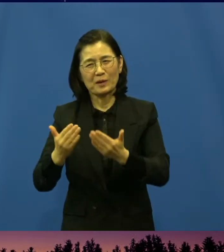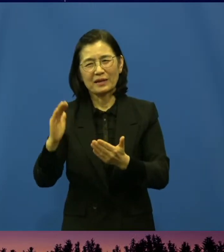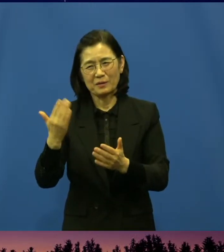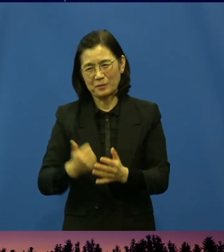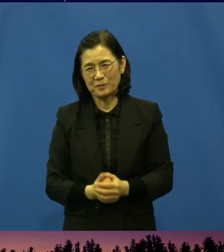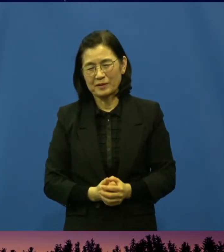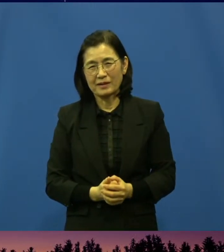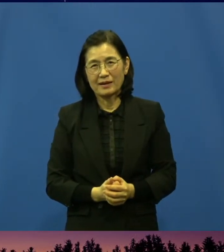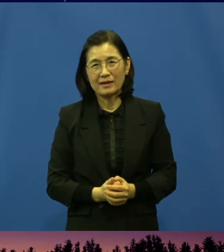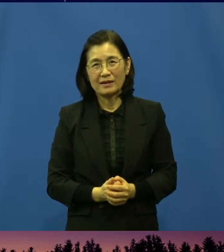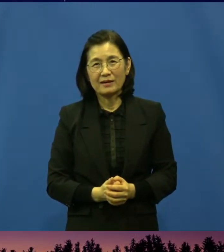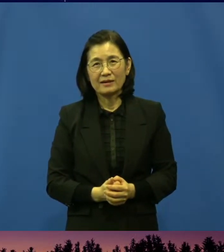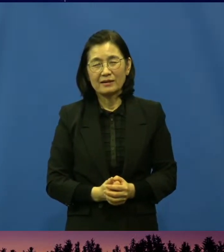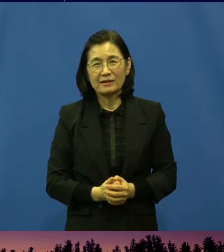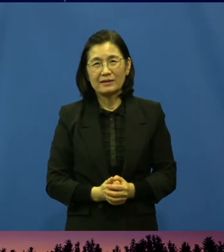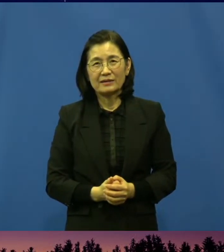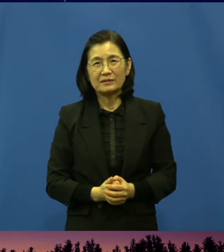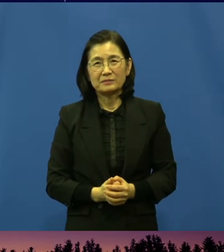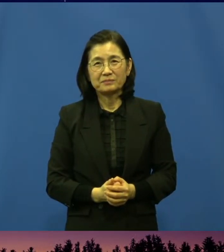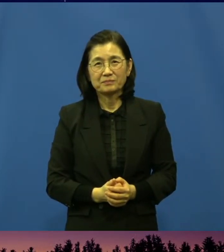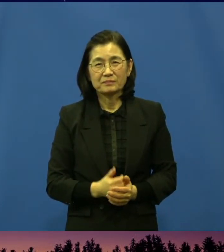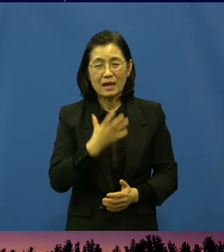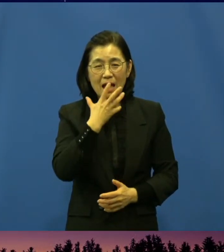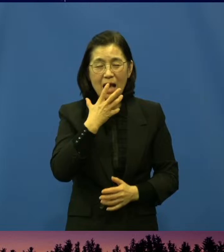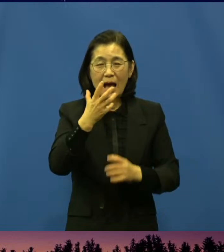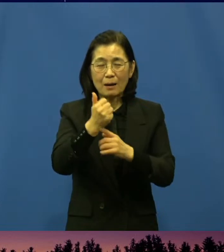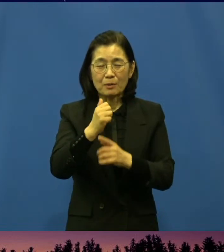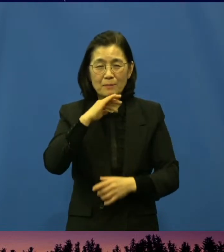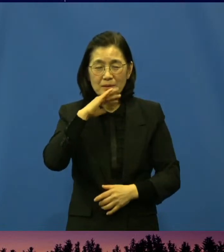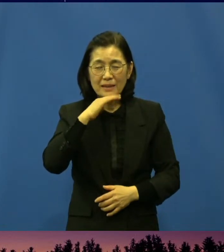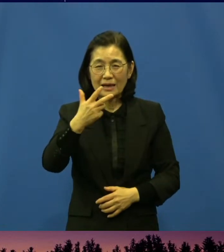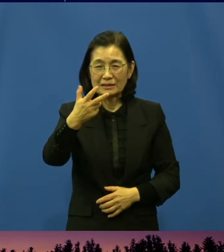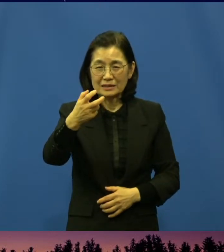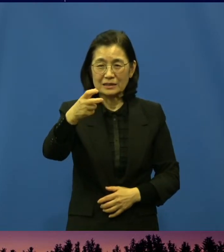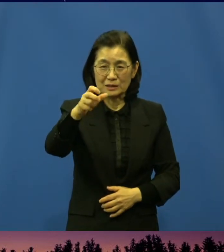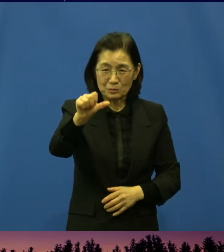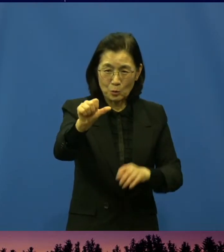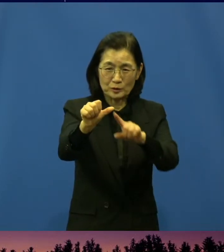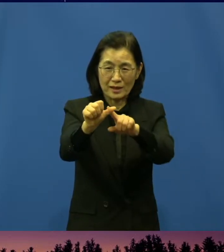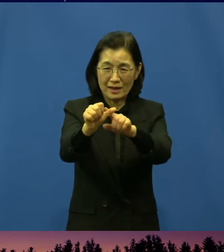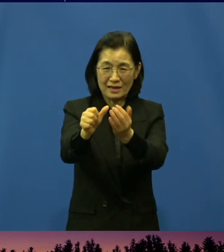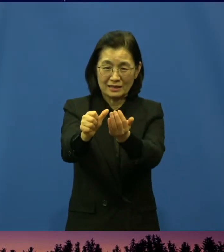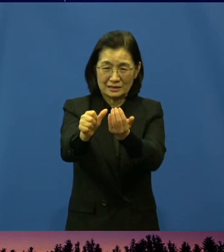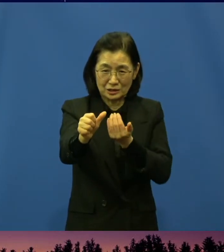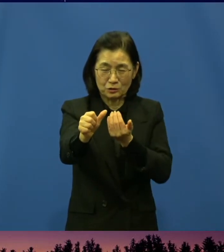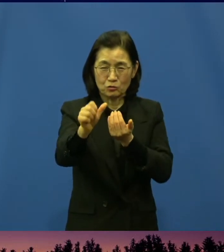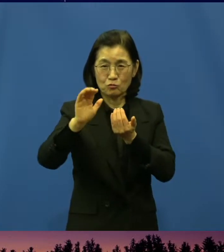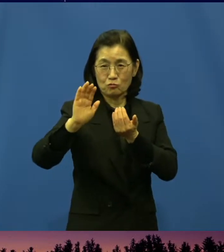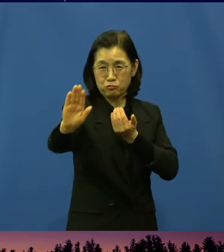그러니까 그 75세 이전과 이후는 완전히 다른 것입니다. 시간의 개념 자체가 달라요.